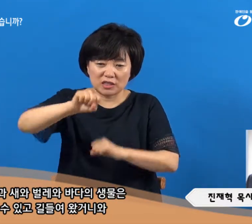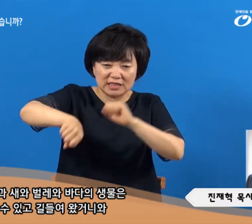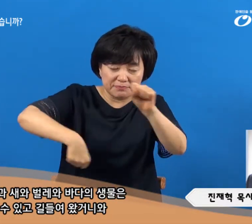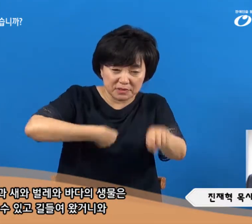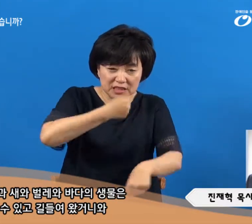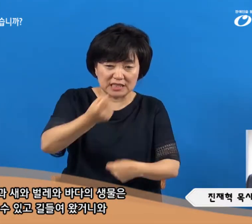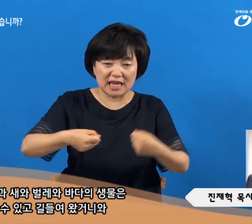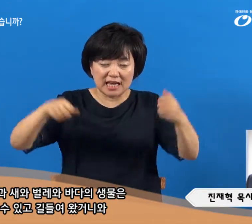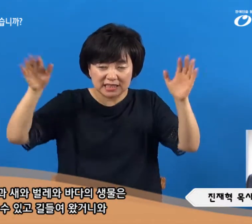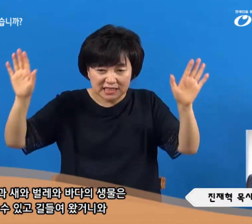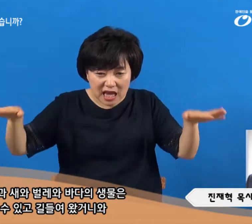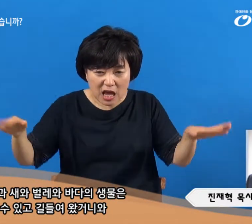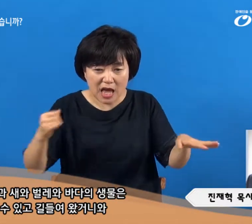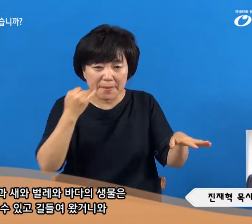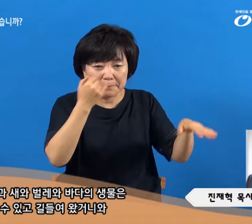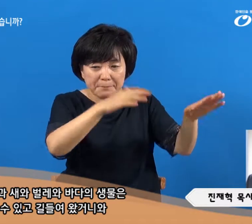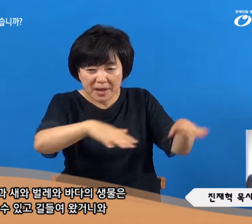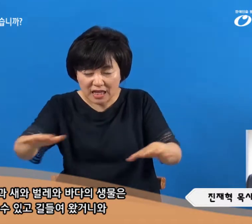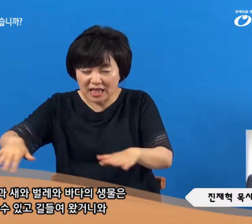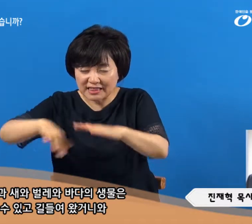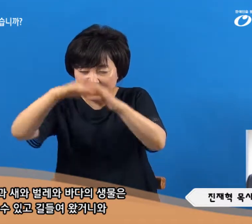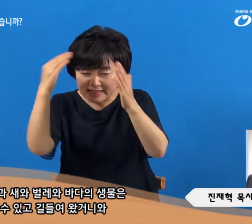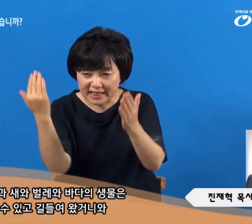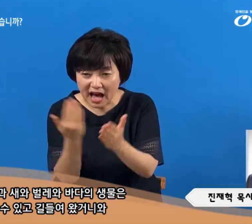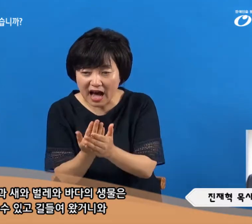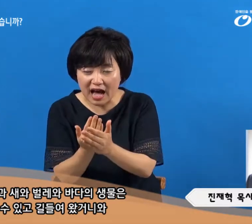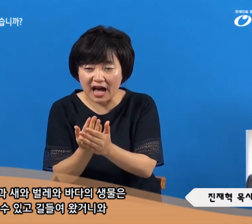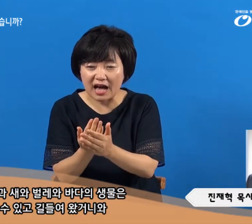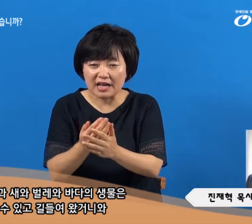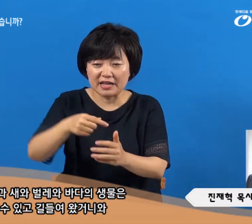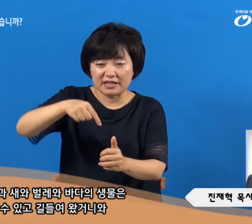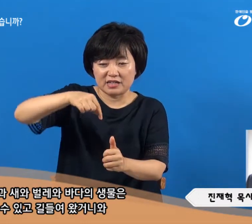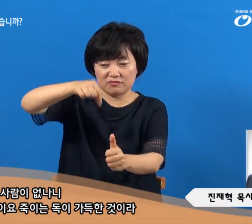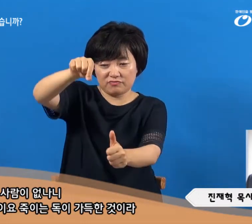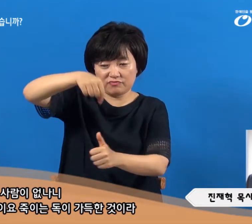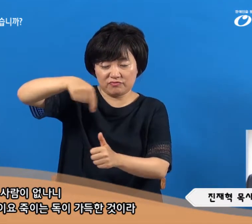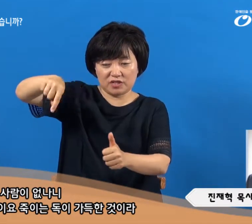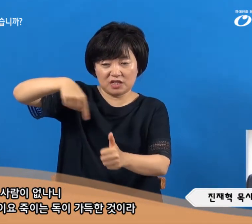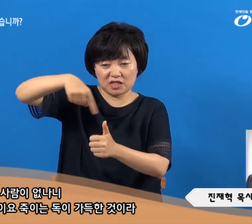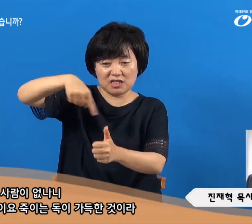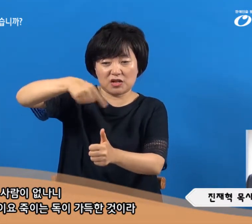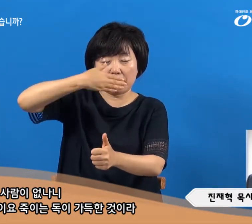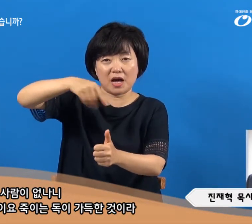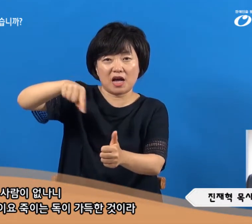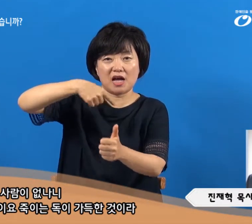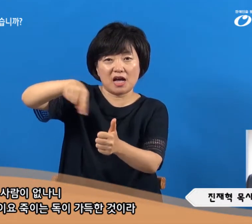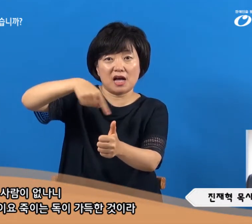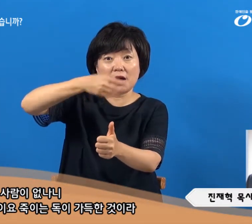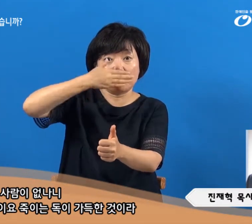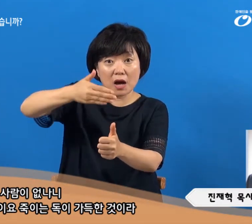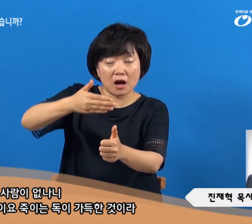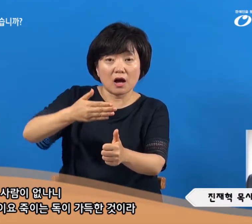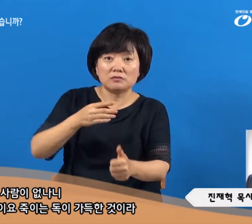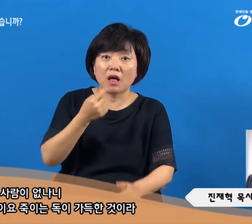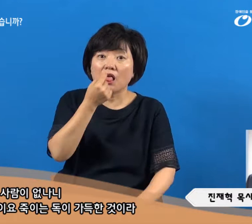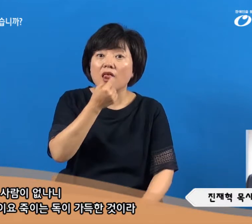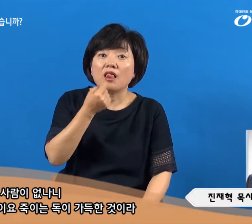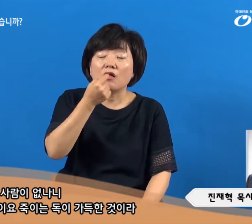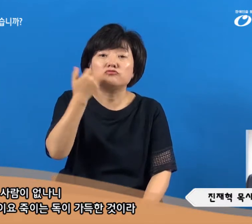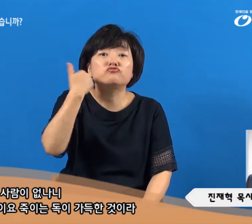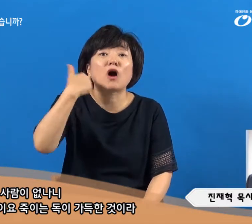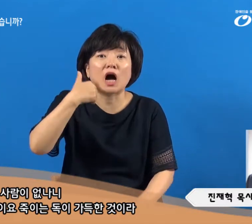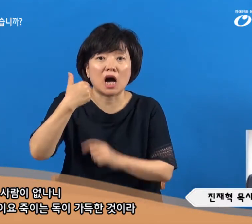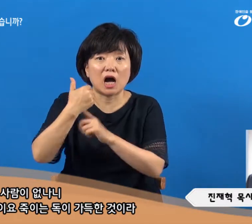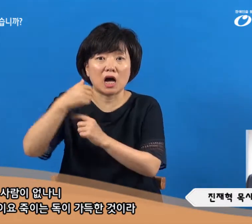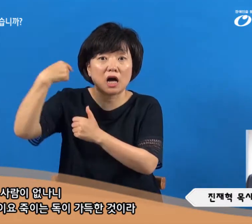벌레와 바다의 생물은 다 사람이 길들일 수 있고 길들여 왔거니와 혀는 능히 길들일 사람이 없나니